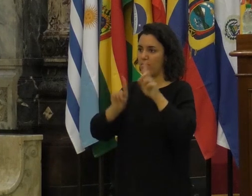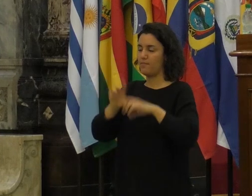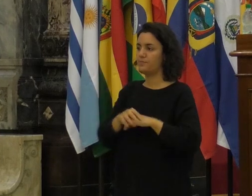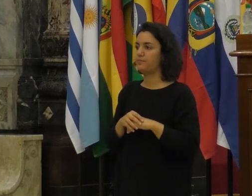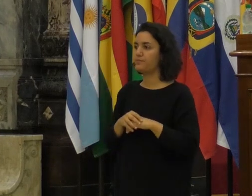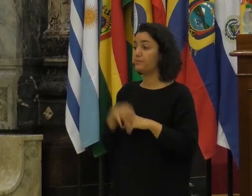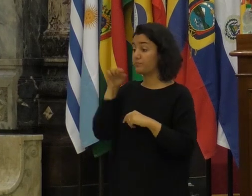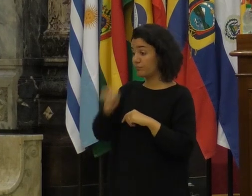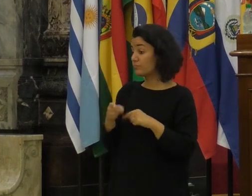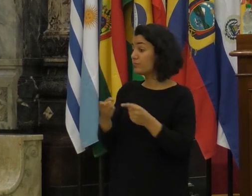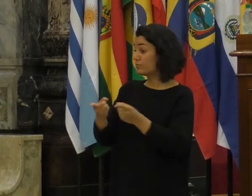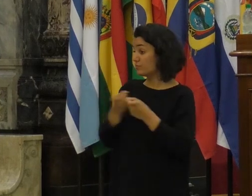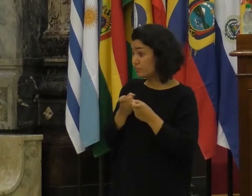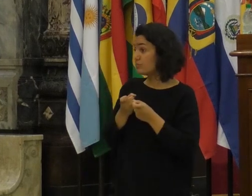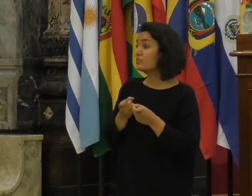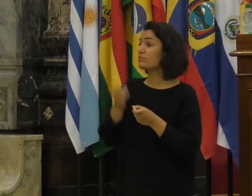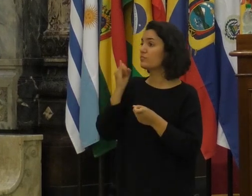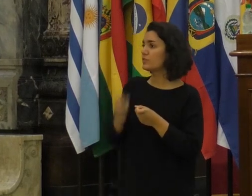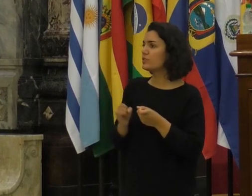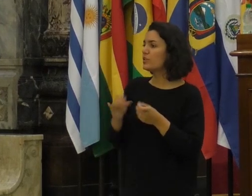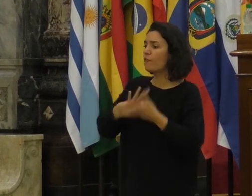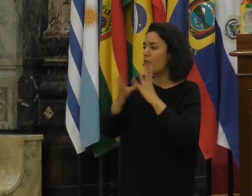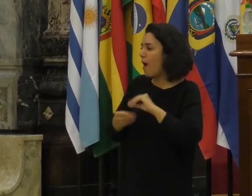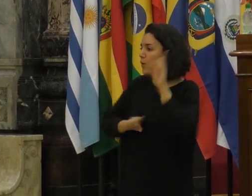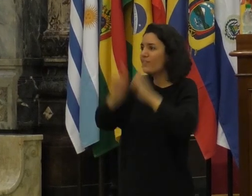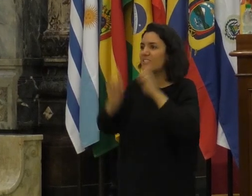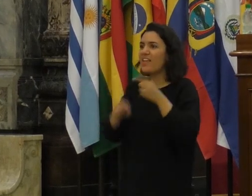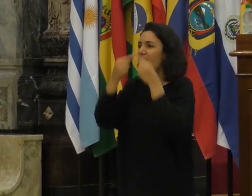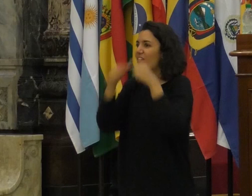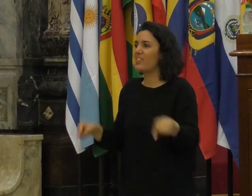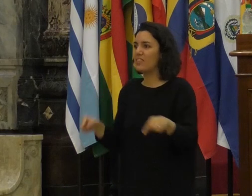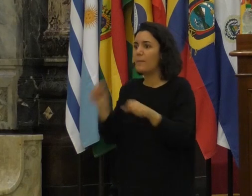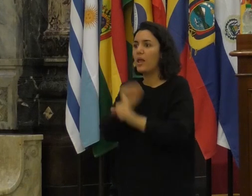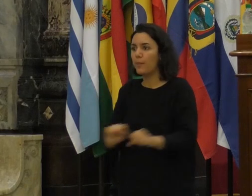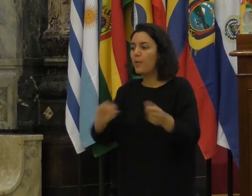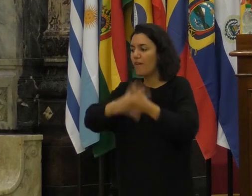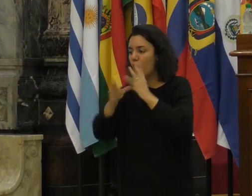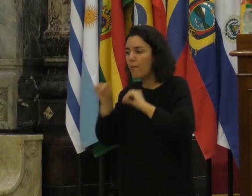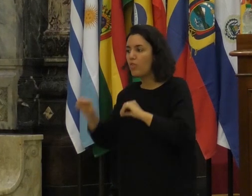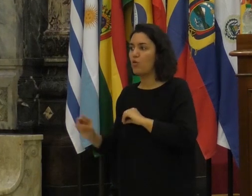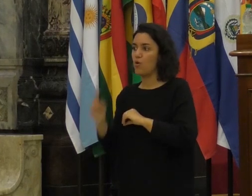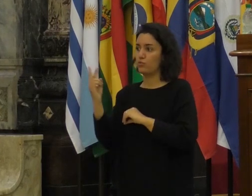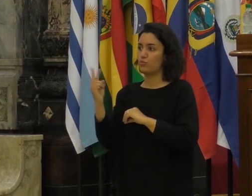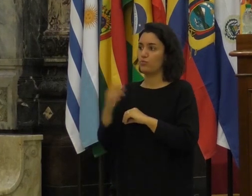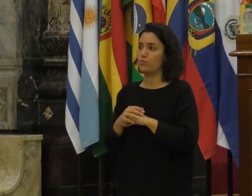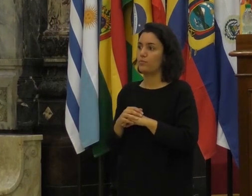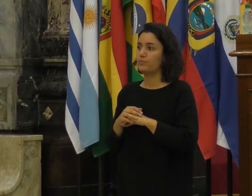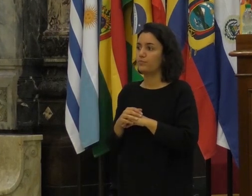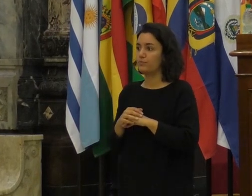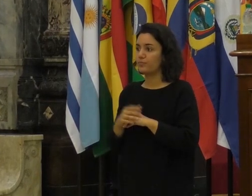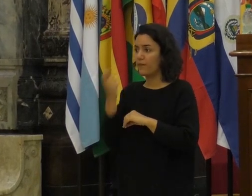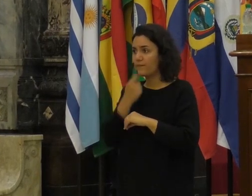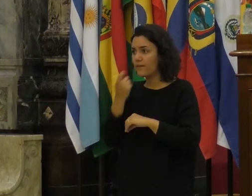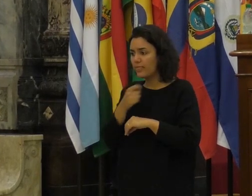Es necesario un tipo de universidad diferente para que pueda desarrollarse el modo 2. Es